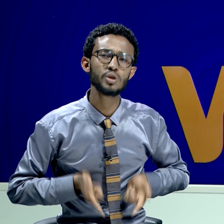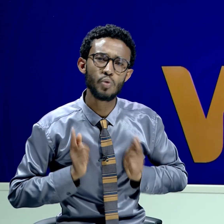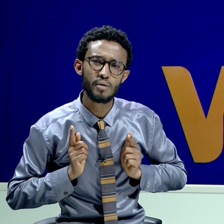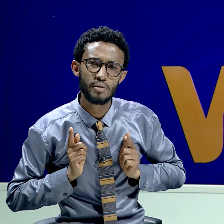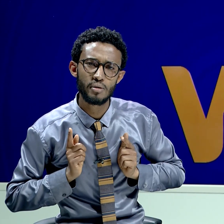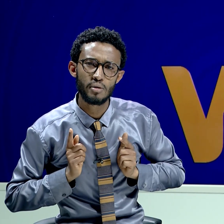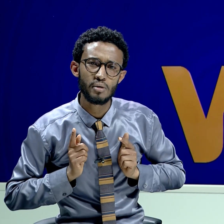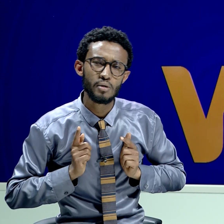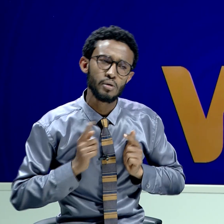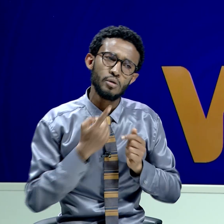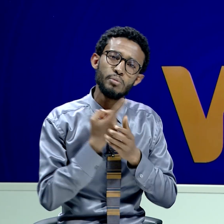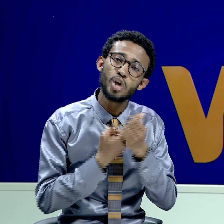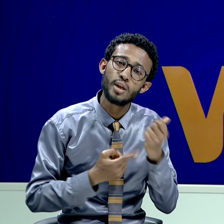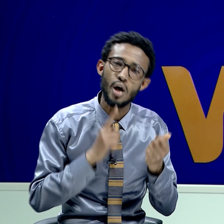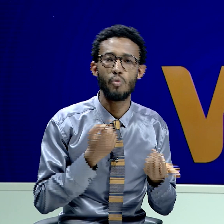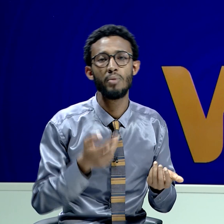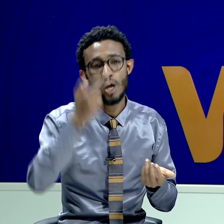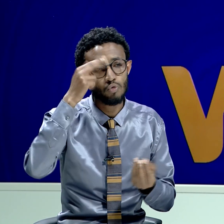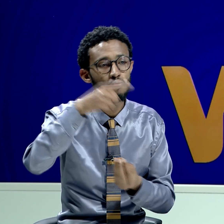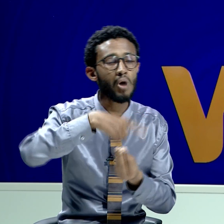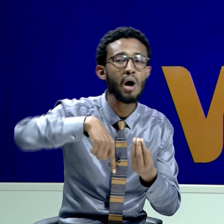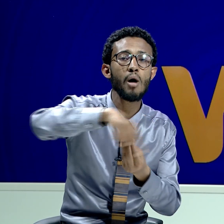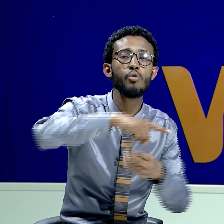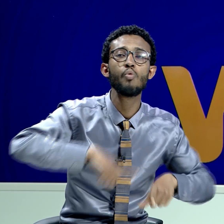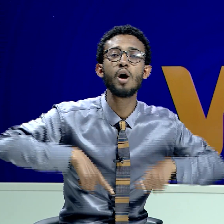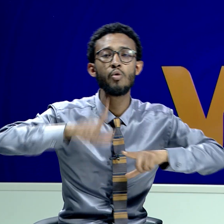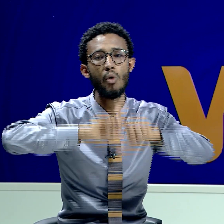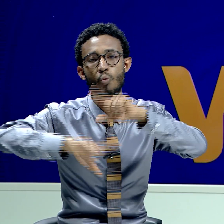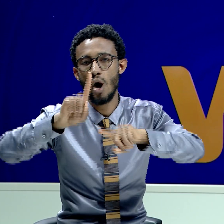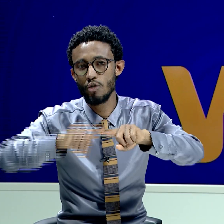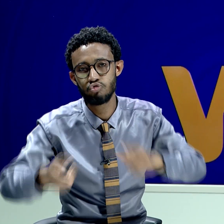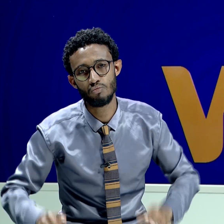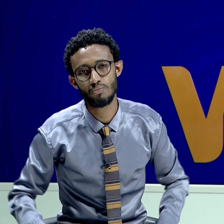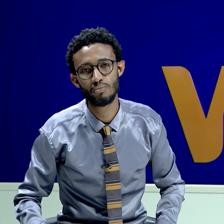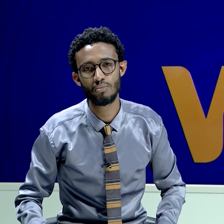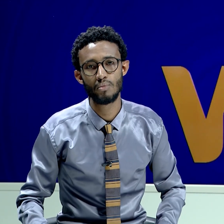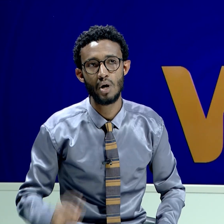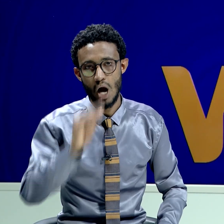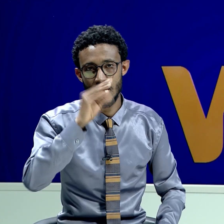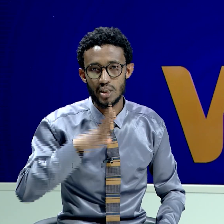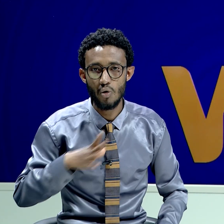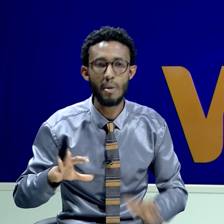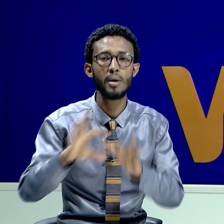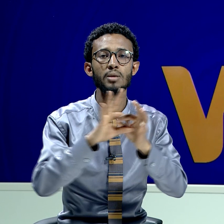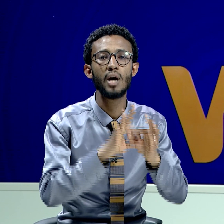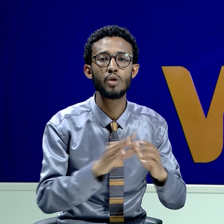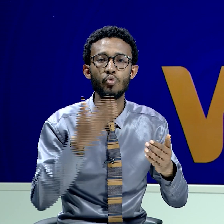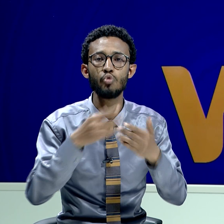ሲኖር ብቸኛ ነው። ምክንያቱም አካባቢው ነዋሪ ቋንቋ አይችሉም። አንድ ሰው ከማህበረሰብ ጋር ጥሩ